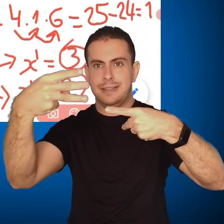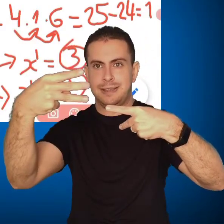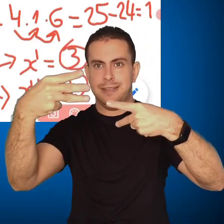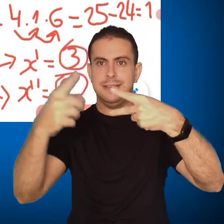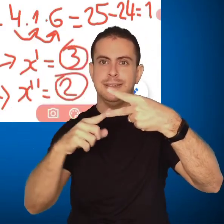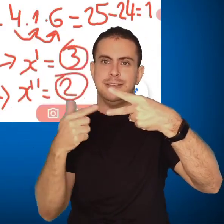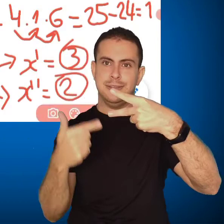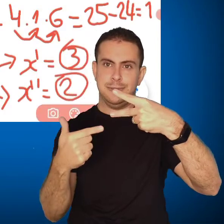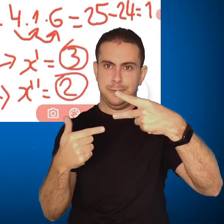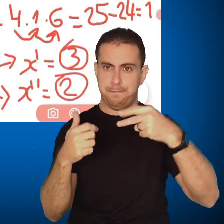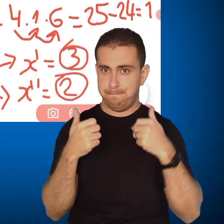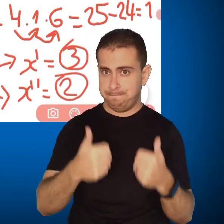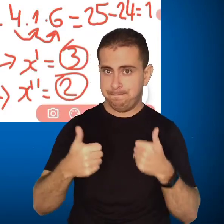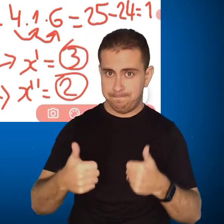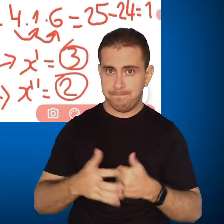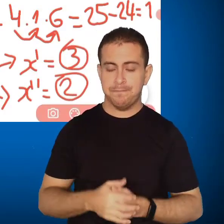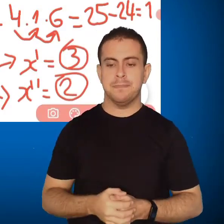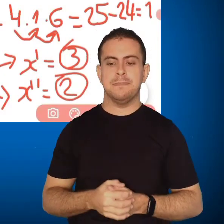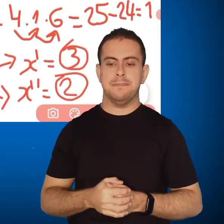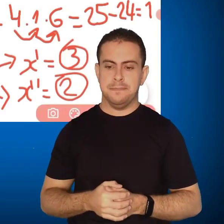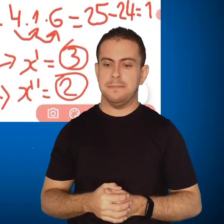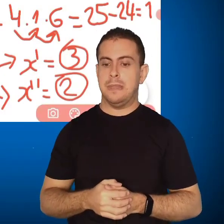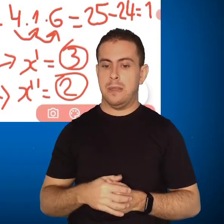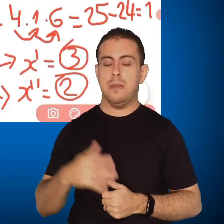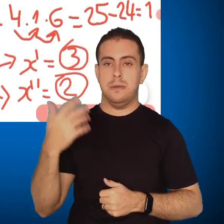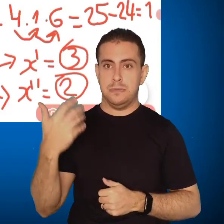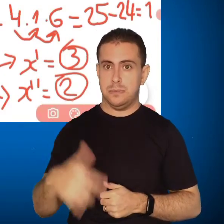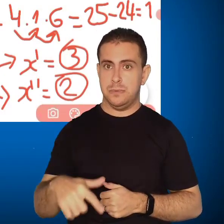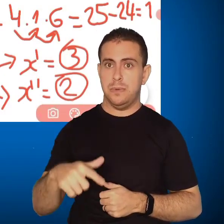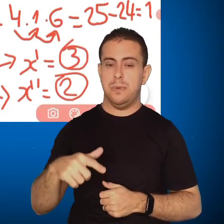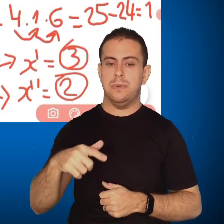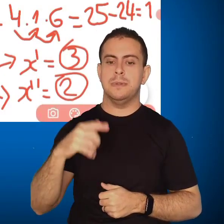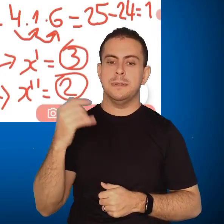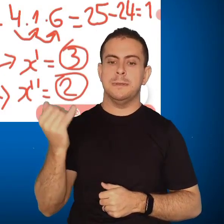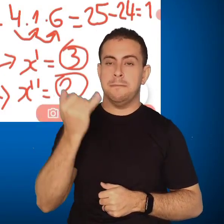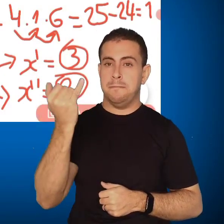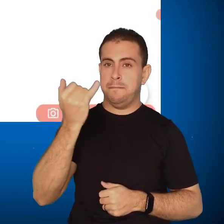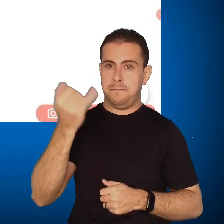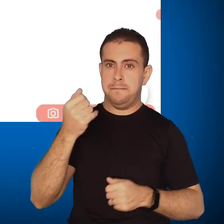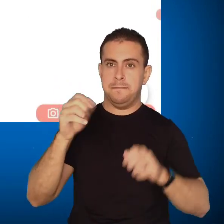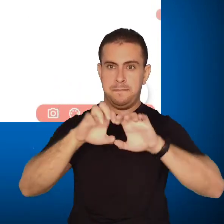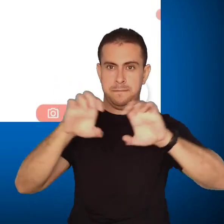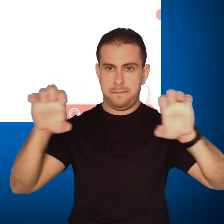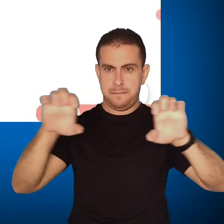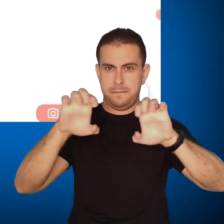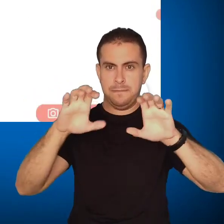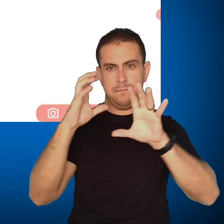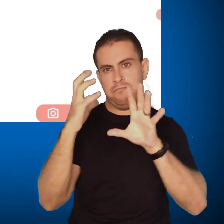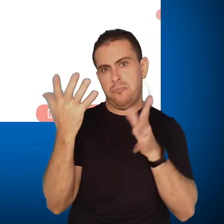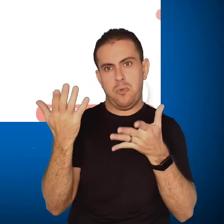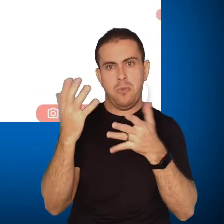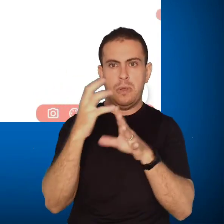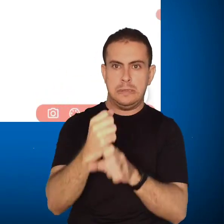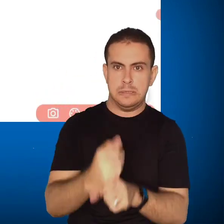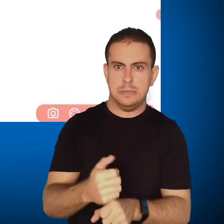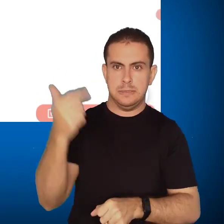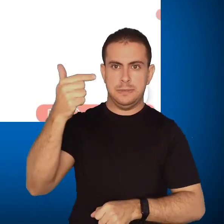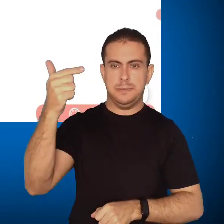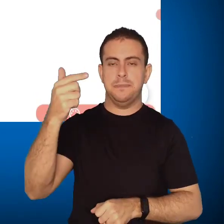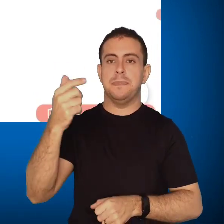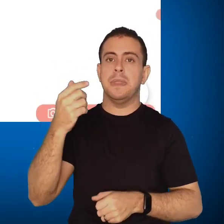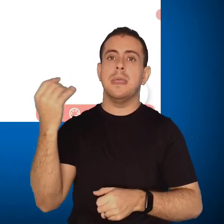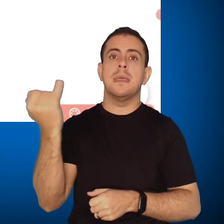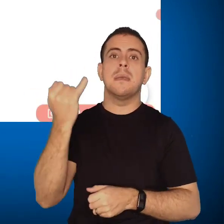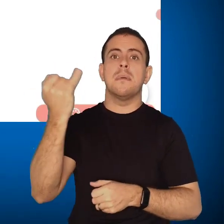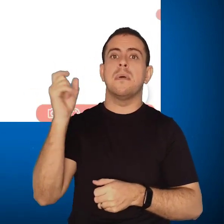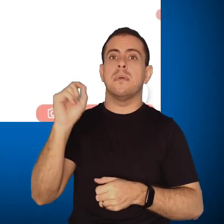Perfeito? Importantes também aí sobre a questão da equação do segundo grau. Quarto ponto